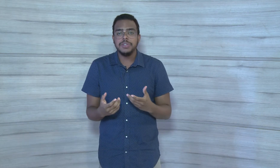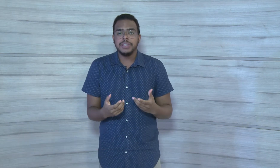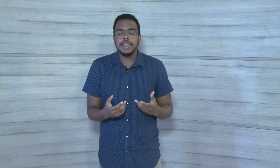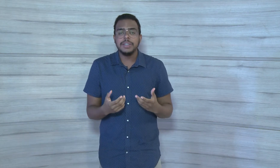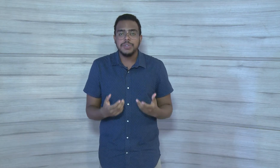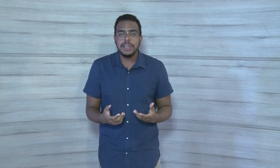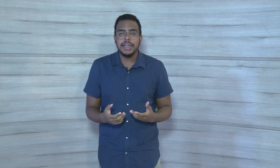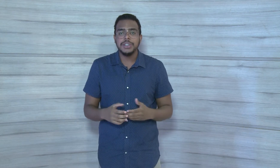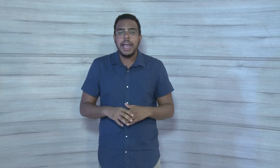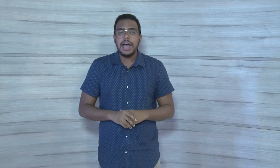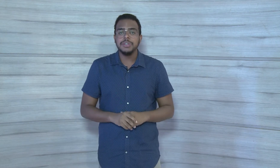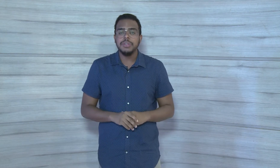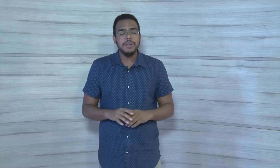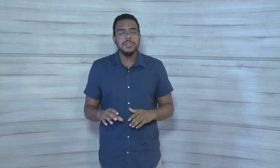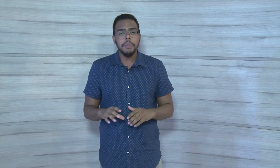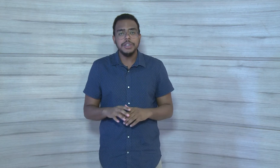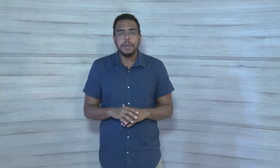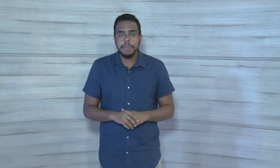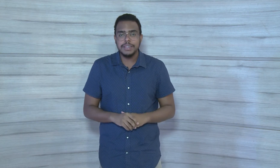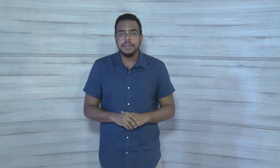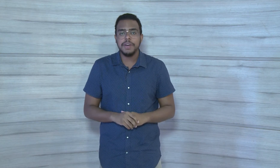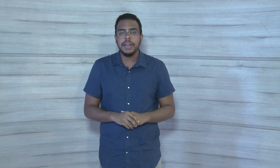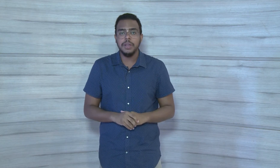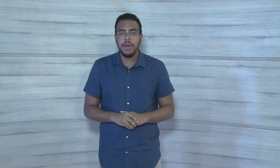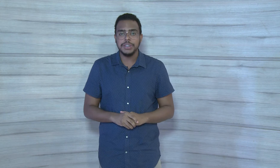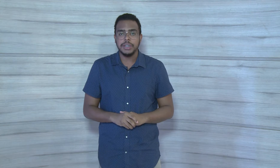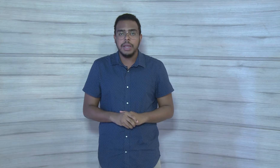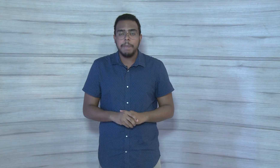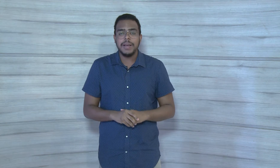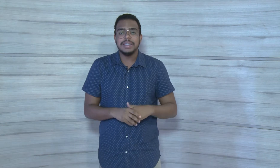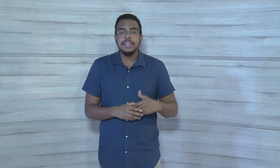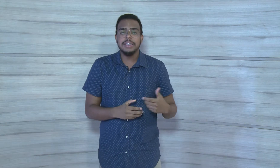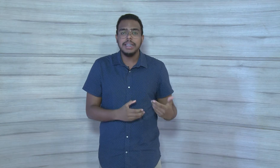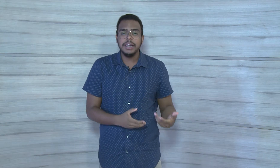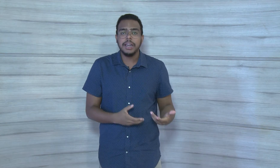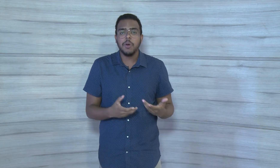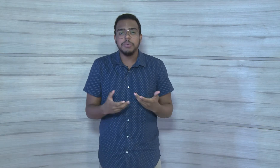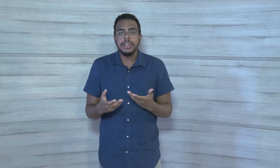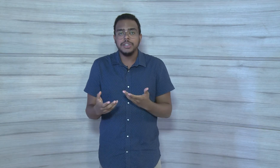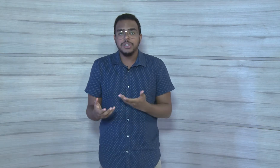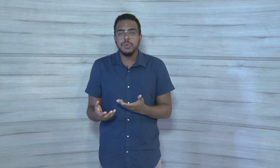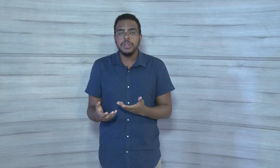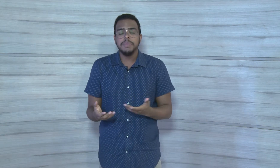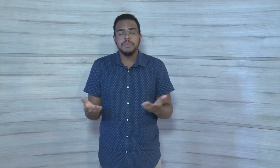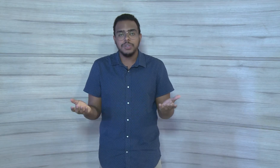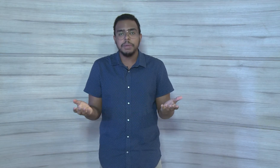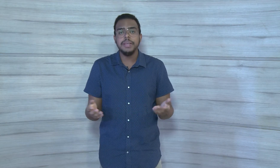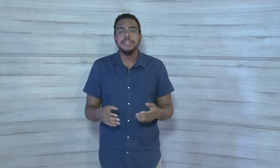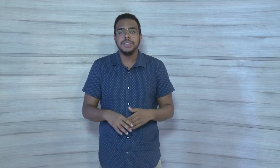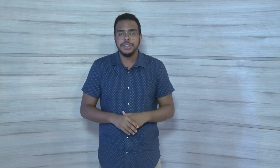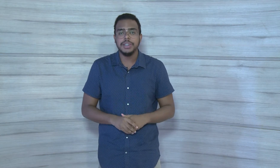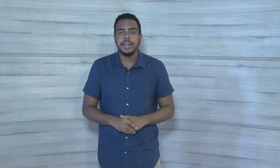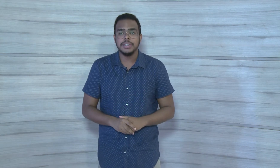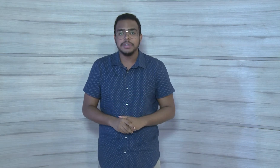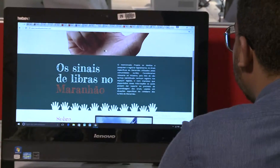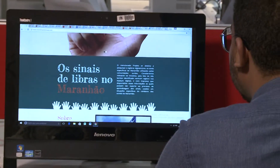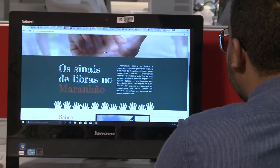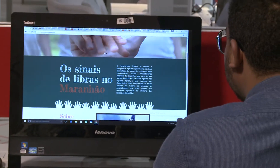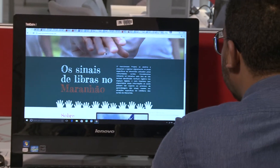sinais em sites ajuda não somente a preservar a linguagem mas a inserir a comunidade surda os ambientes digitais com o uso do computador